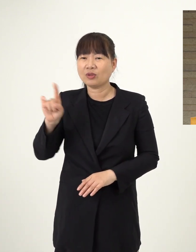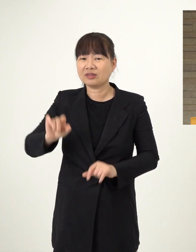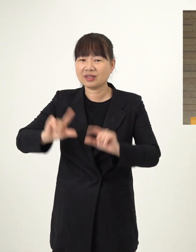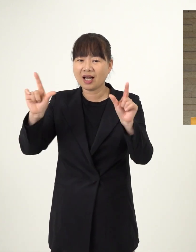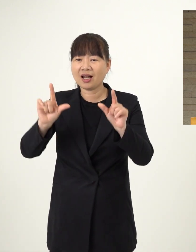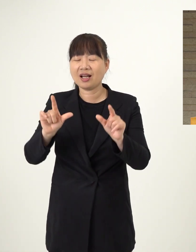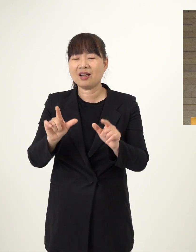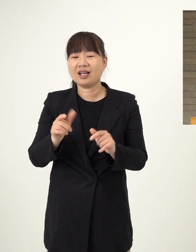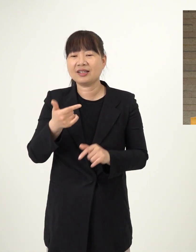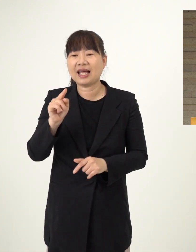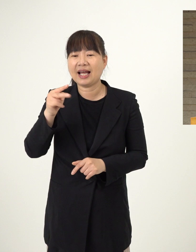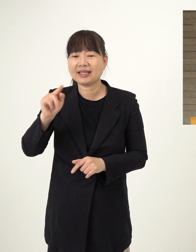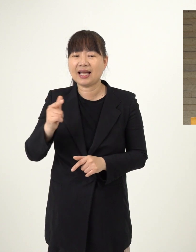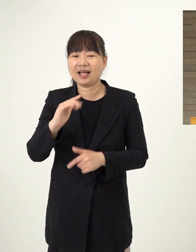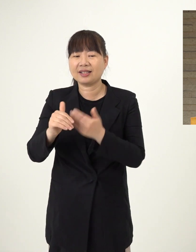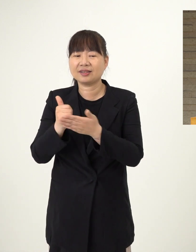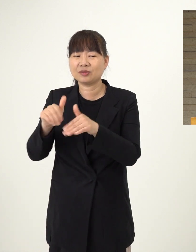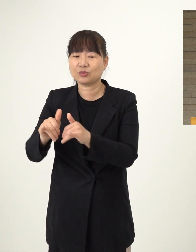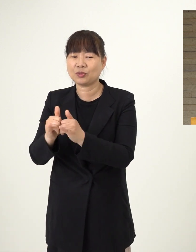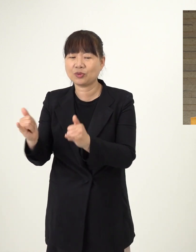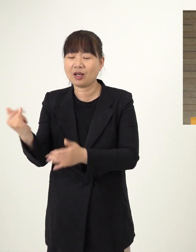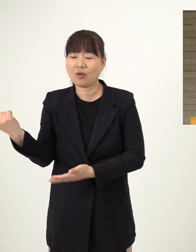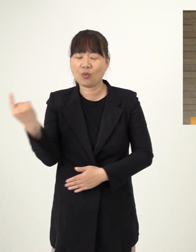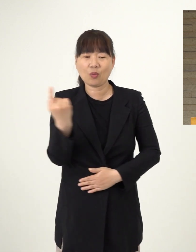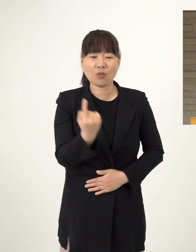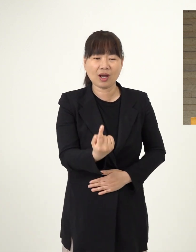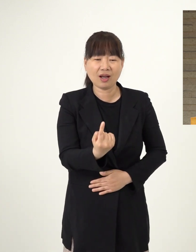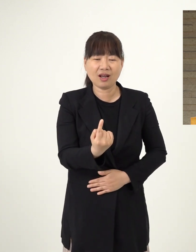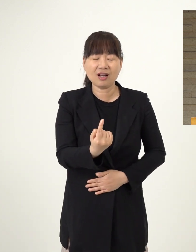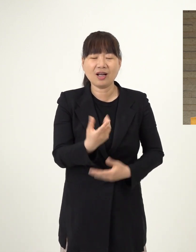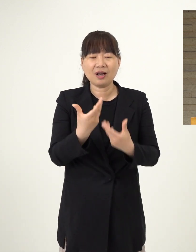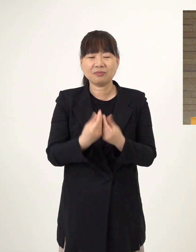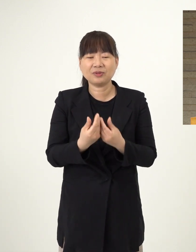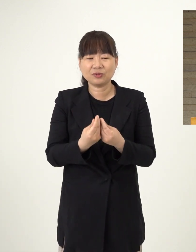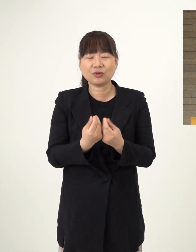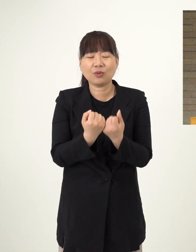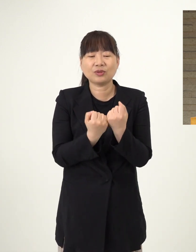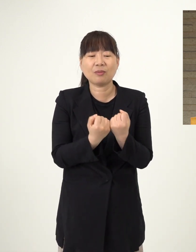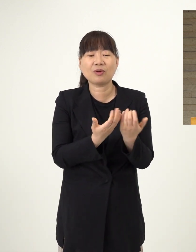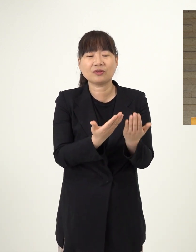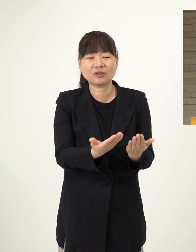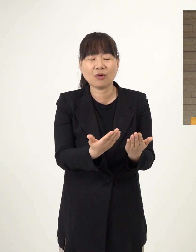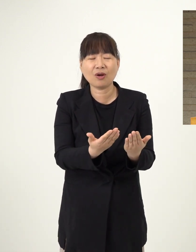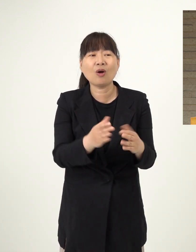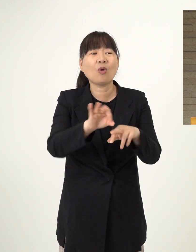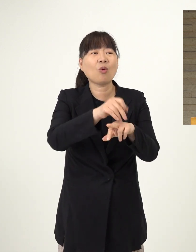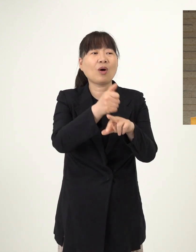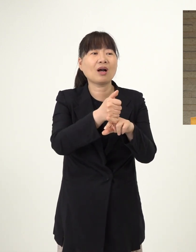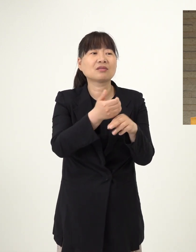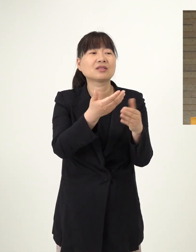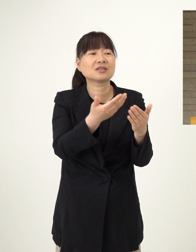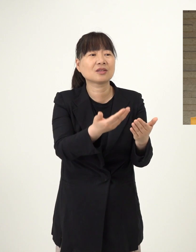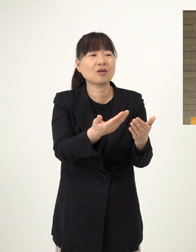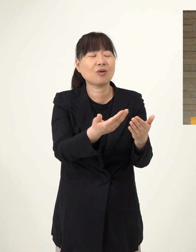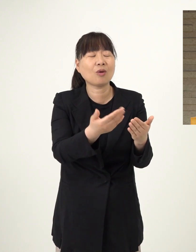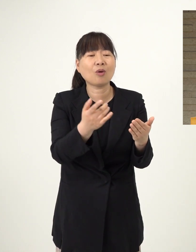선지자가 찾아오죠. 그리고 비유로 이야기를 합니다. 전하, 어쩐 일이시오?